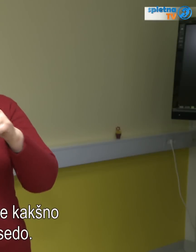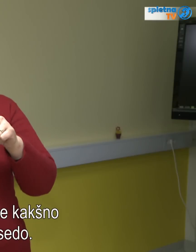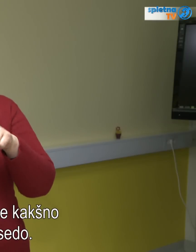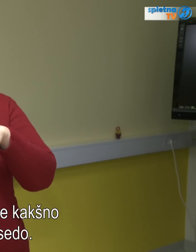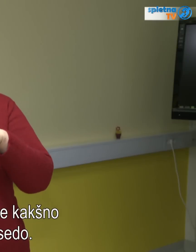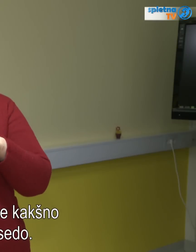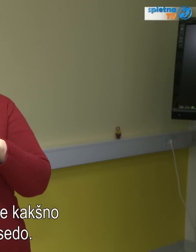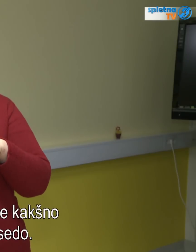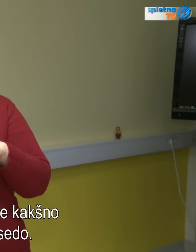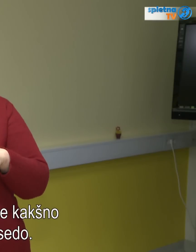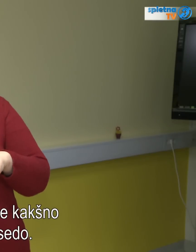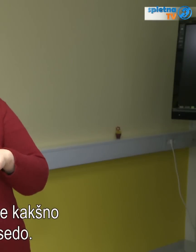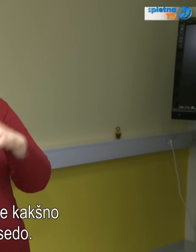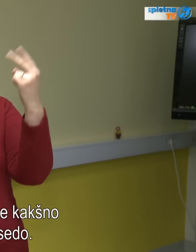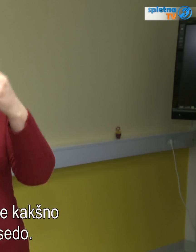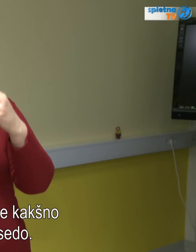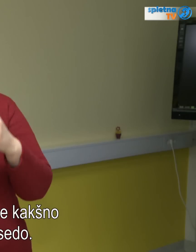Prima, hrvaško jezik, pa razumem.